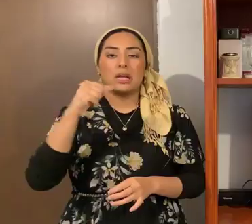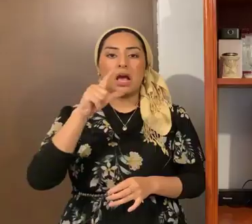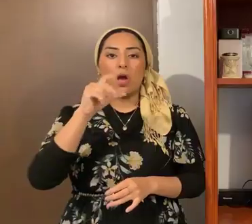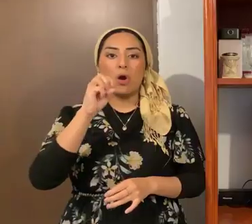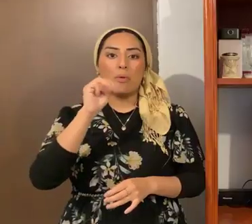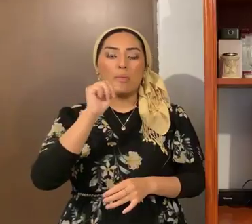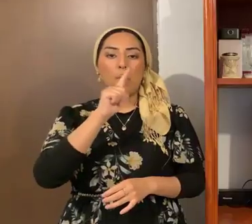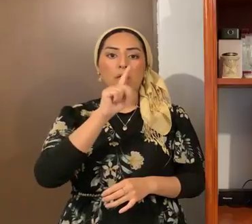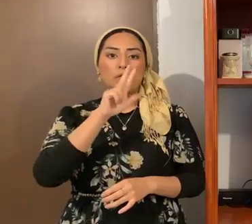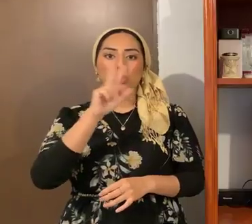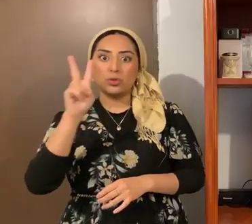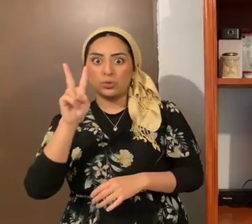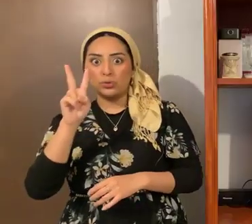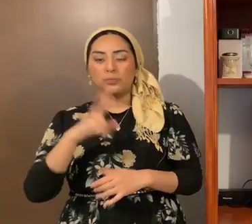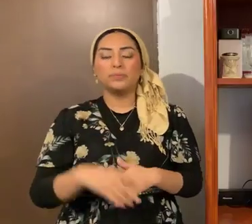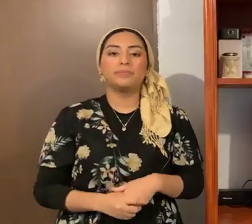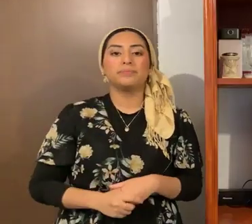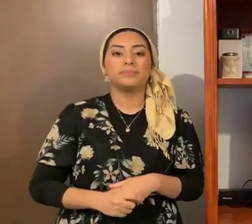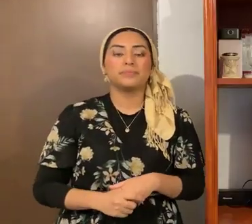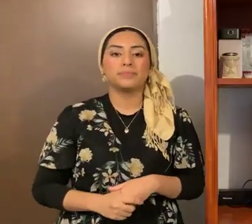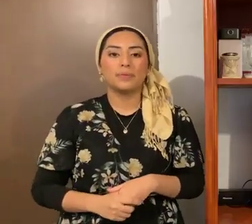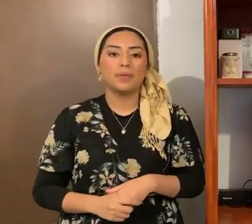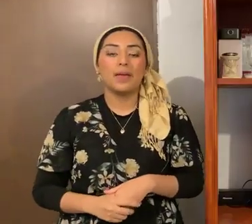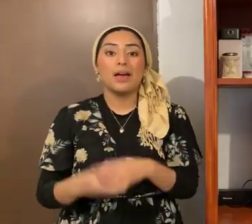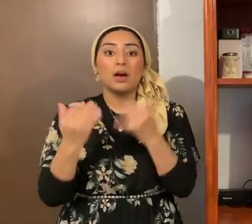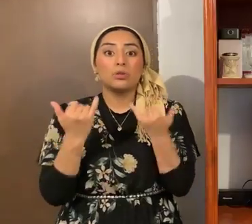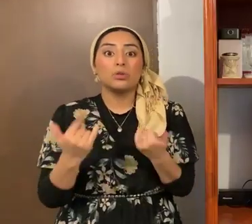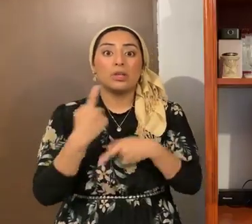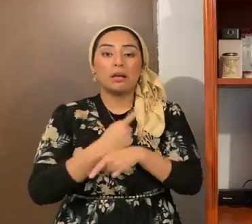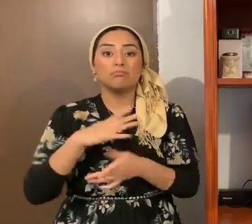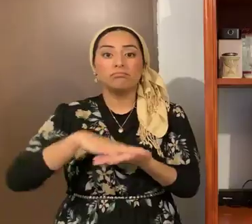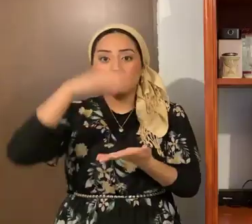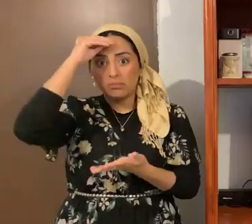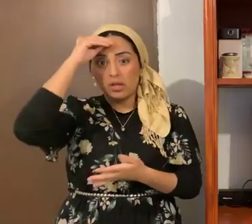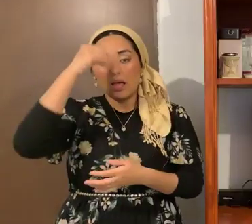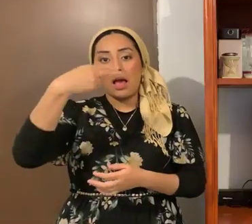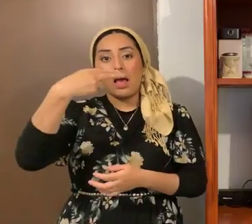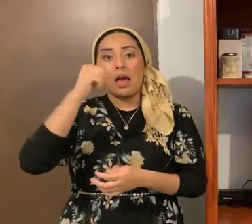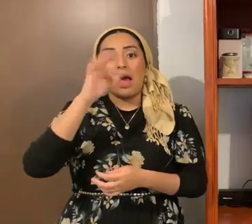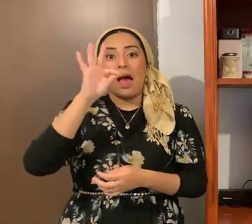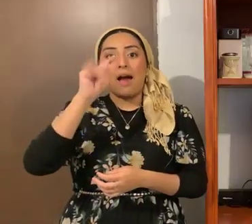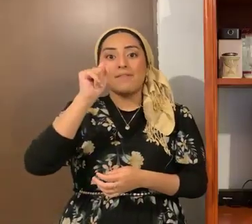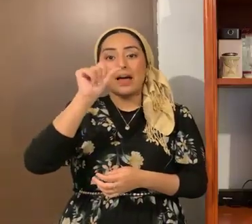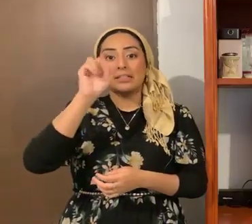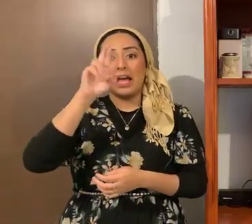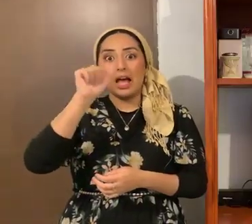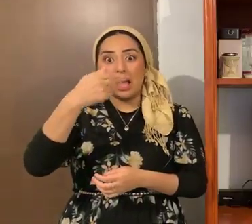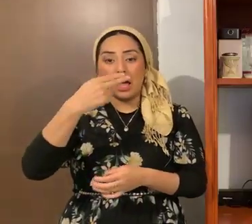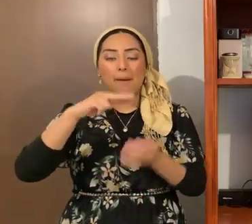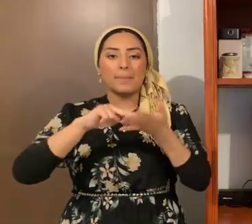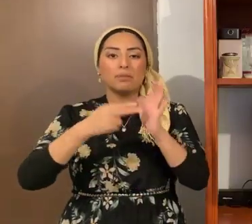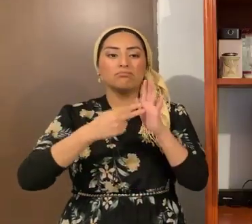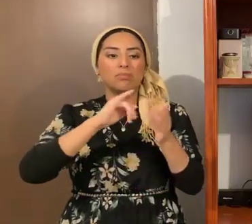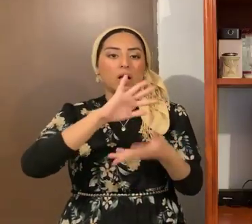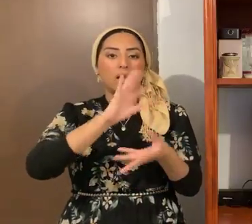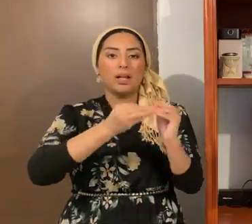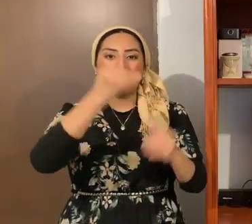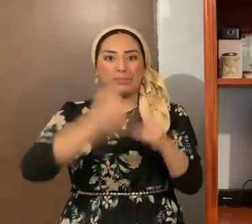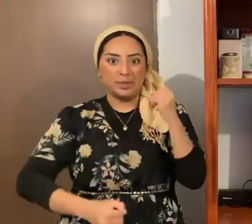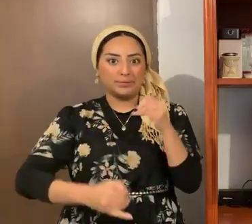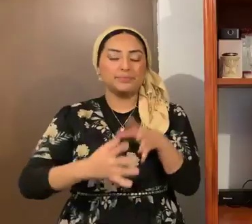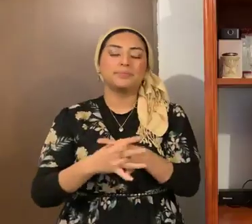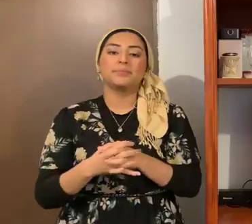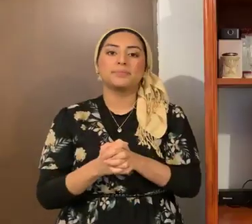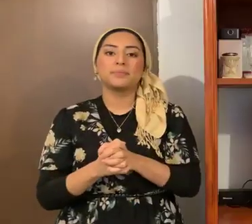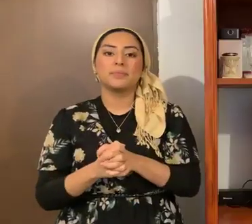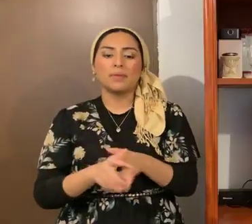página gozoypaz.mx en audio. Ahora vamos a ver la Haftarah. La Haftarah quiere decir conclusión y